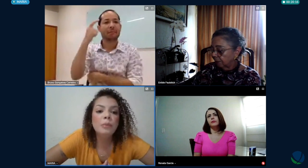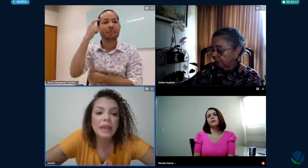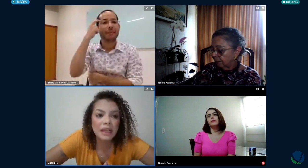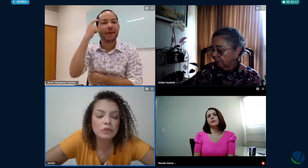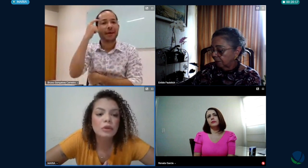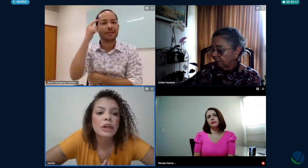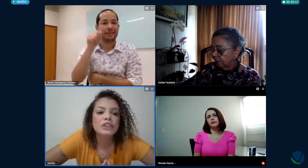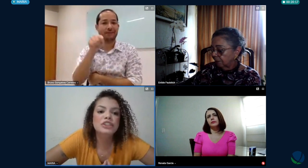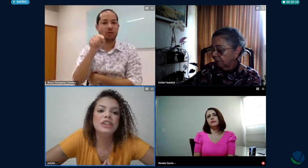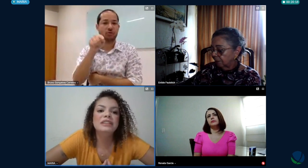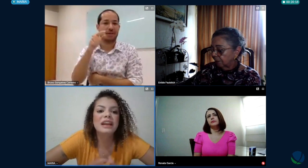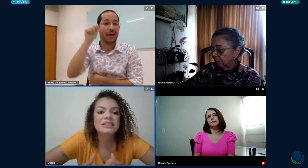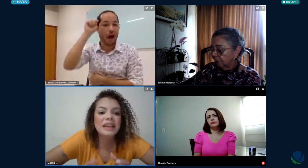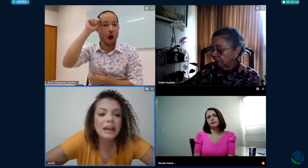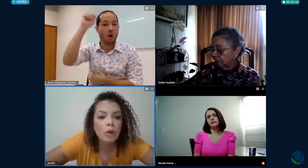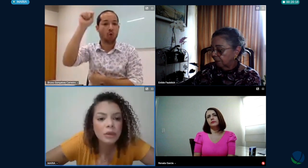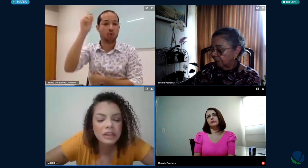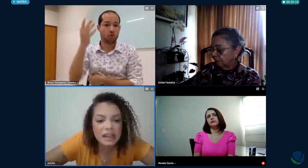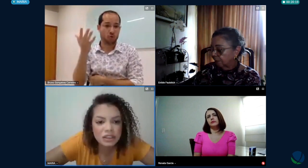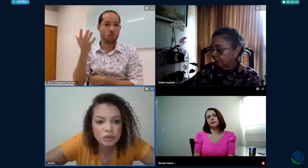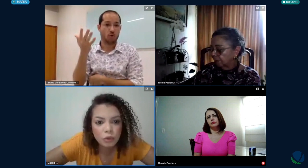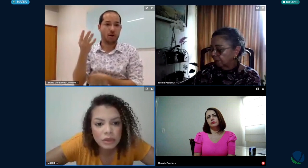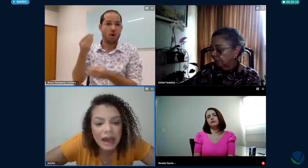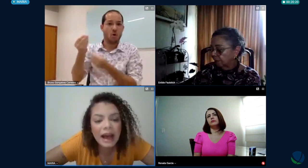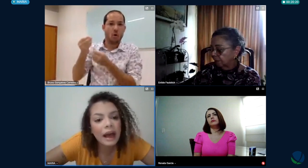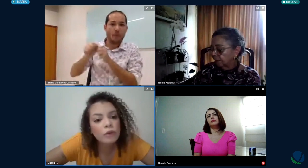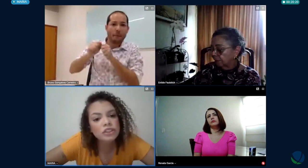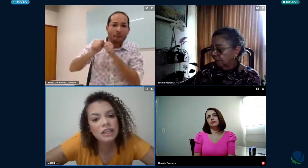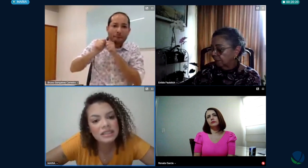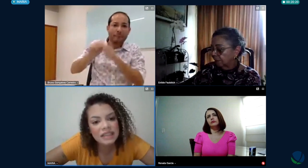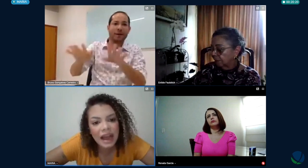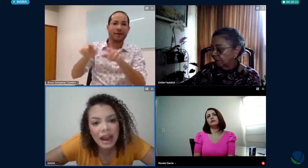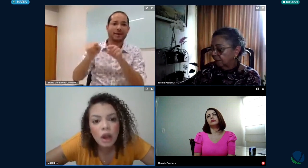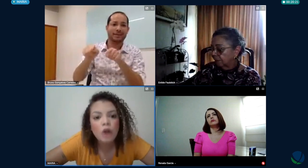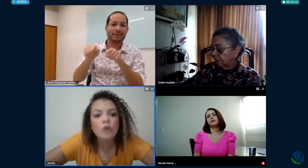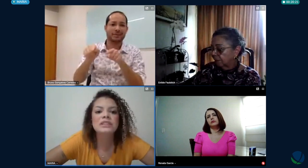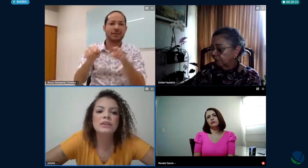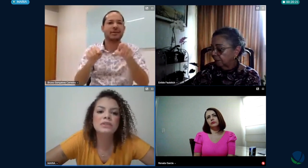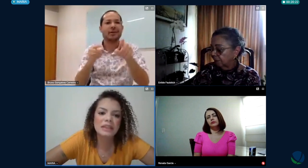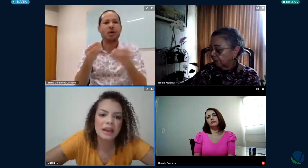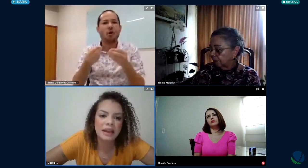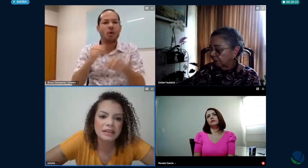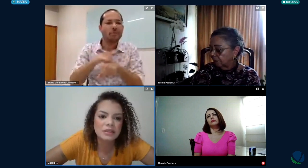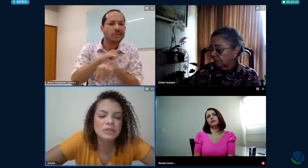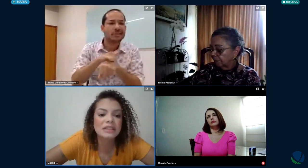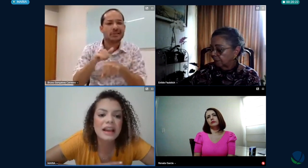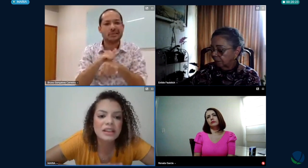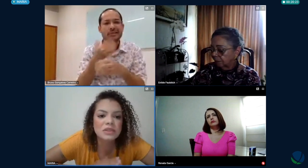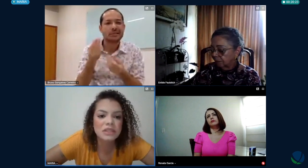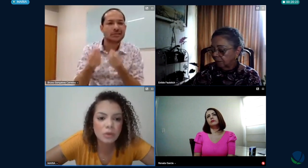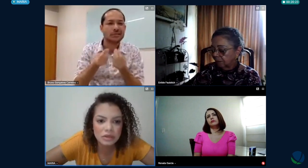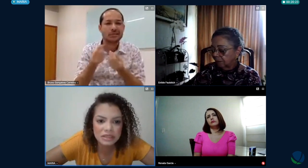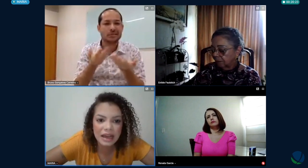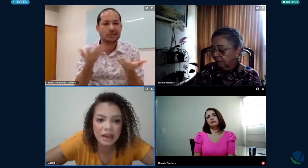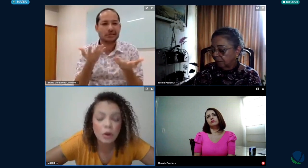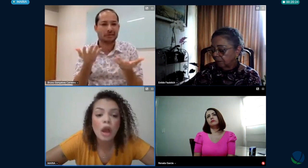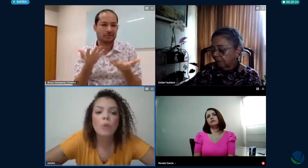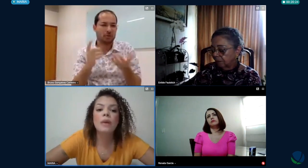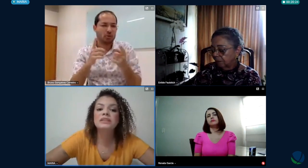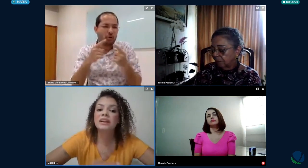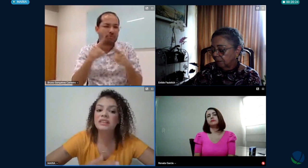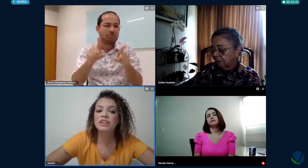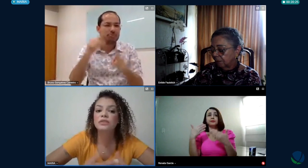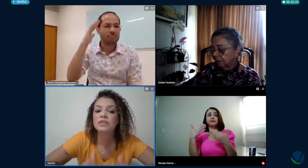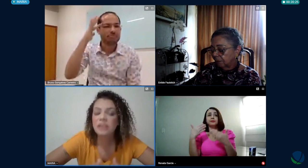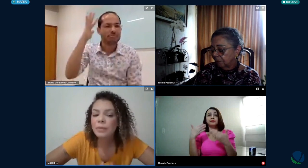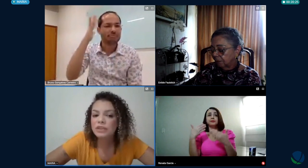desse movimento de trazer a comunidade surda a utilizar os seus sinais, os sinais do seu glossário?